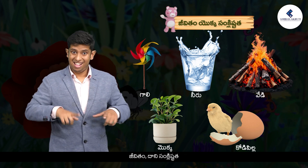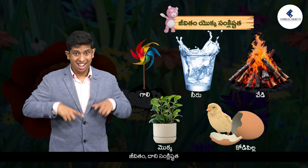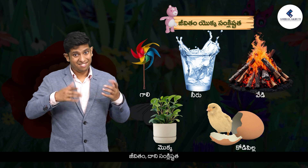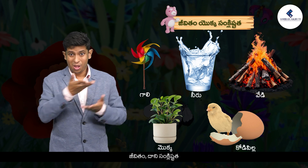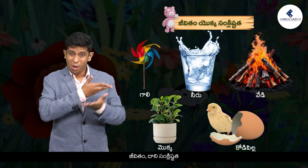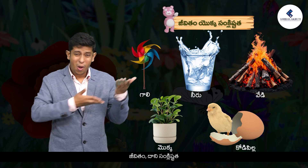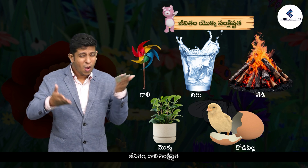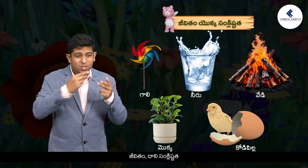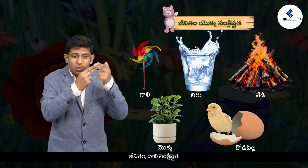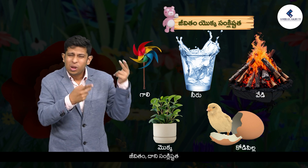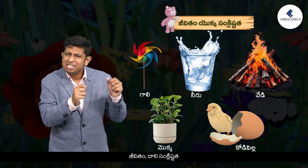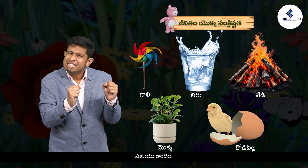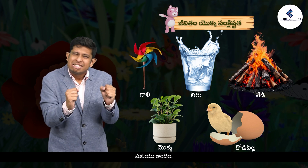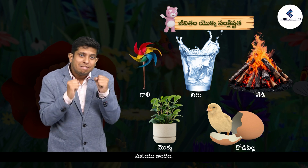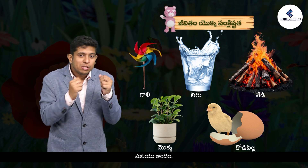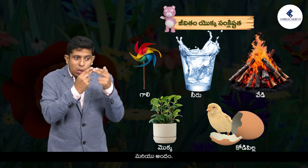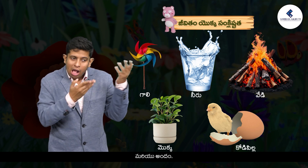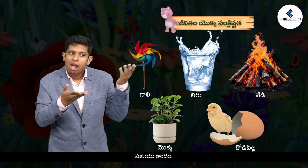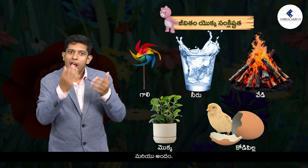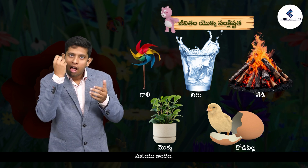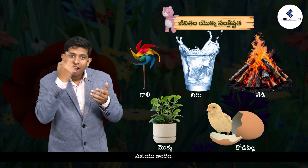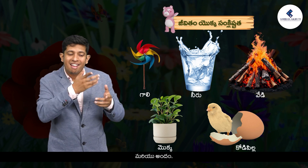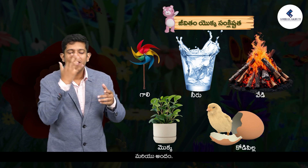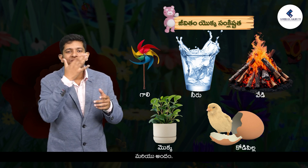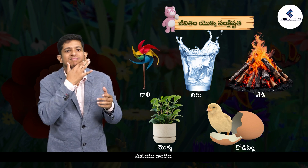జీవితం, దాని సంక్లిష్టత మరియు అందం,